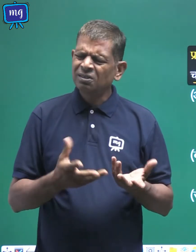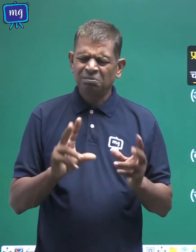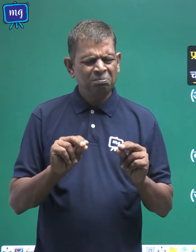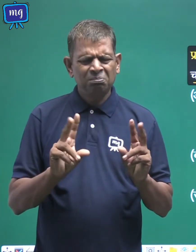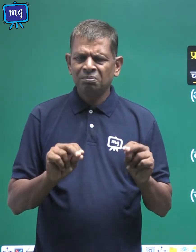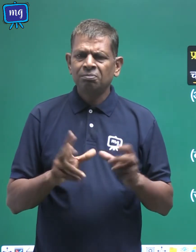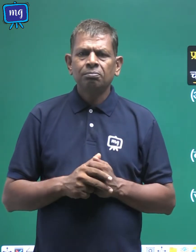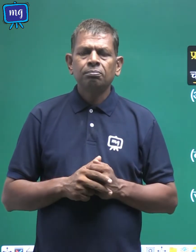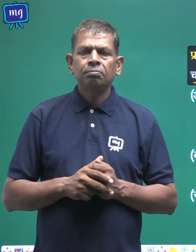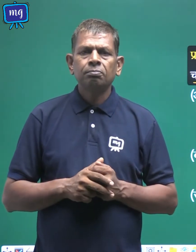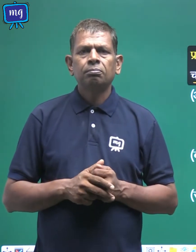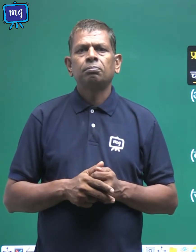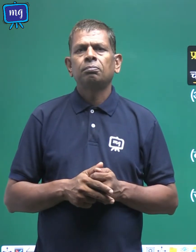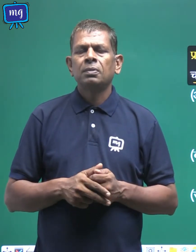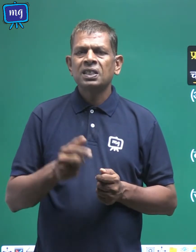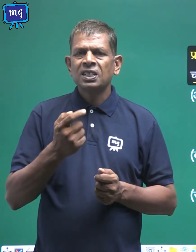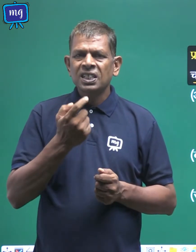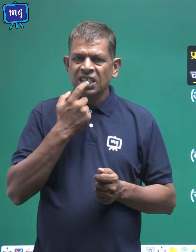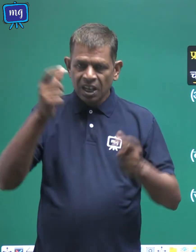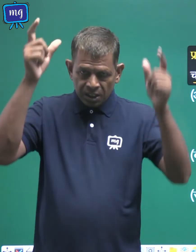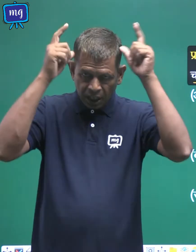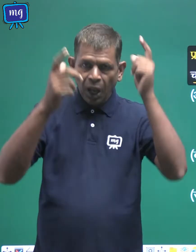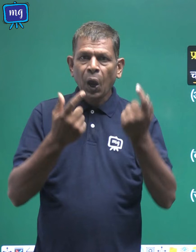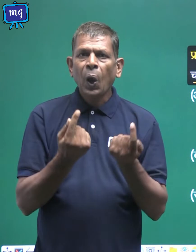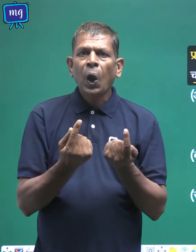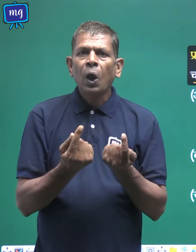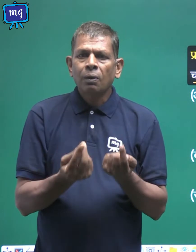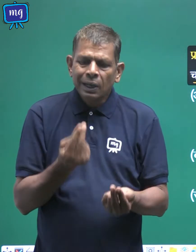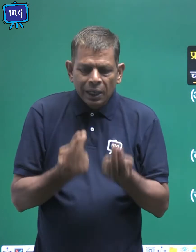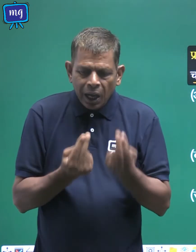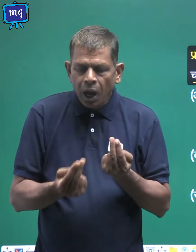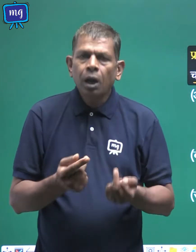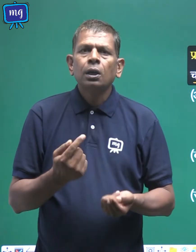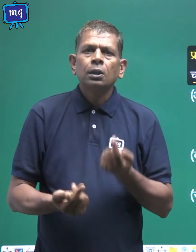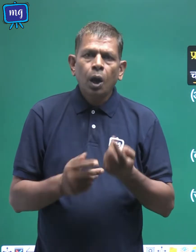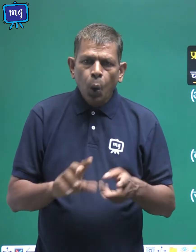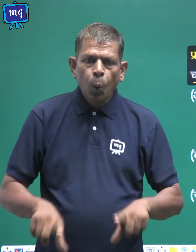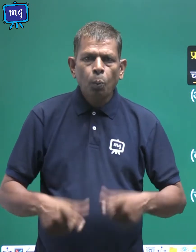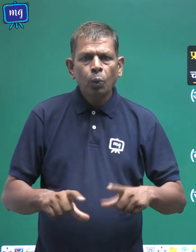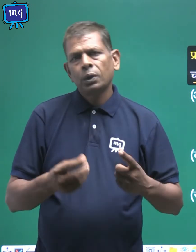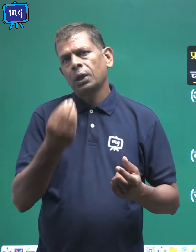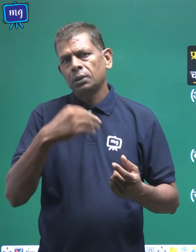नहीं बच्चों, गाय तो केवल घास खाती है या पौधे खाती है,